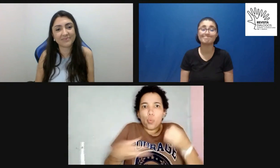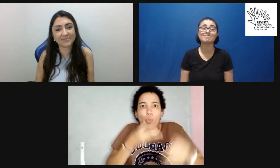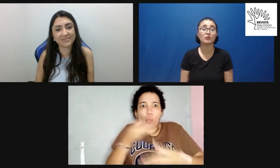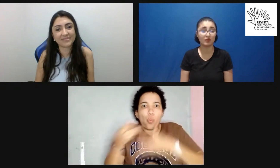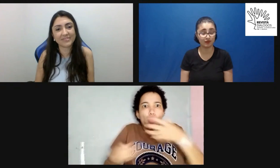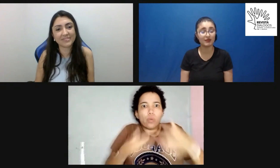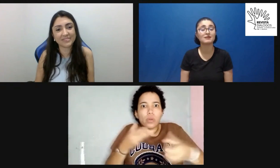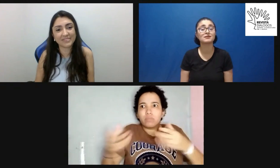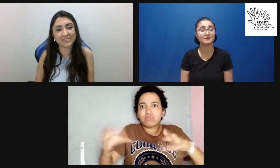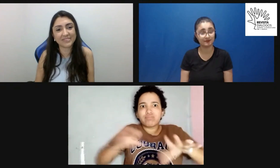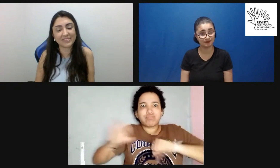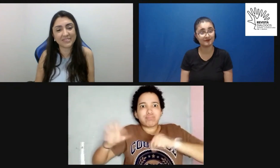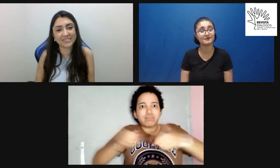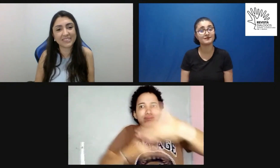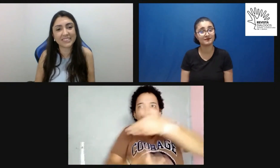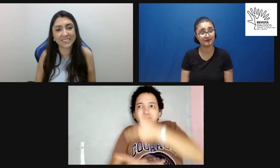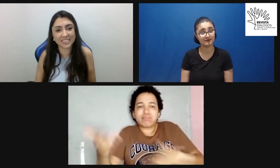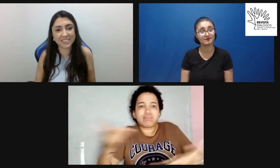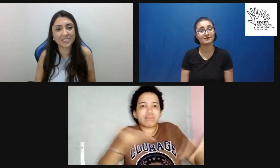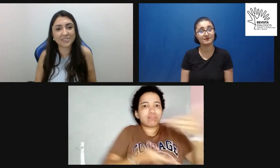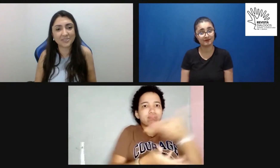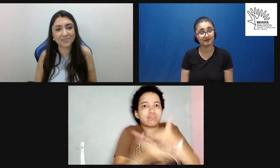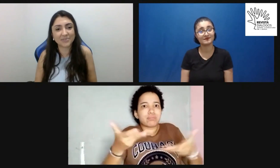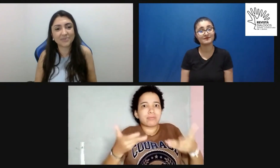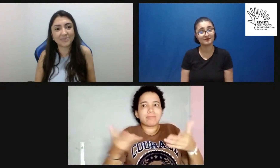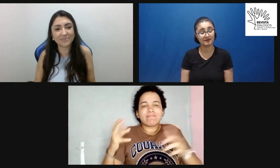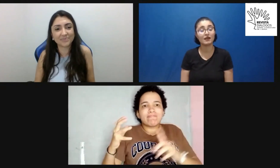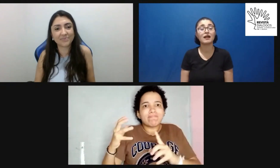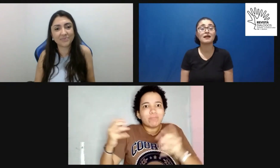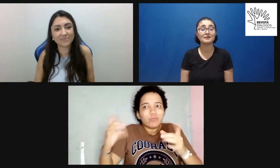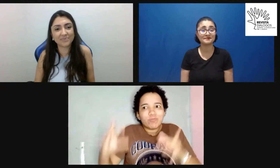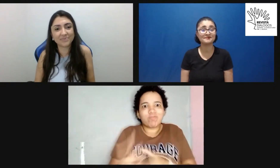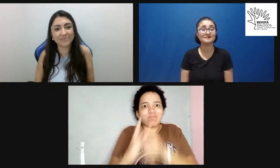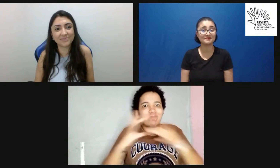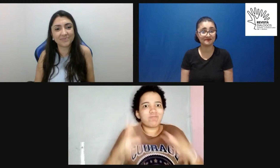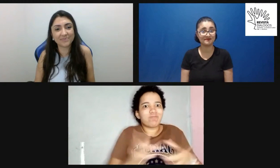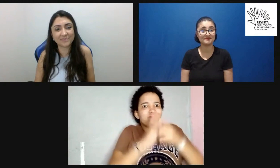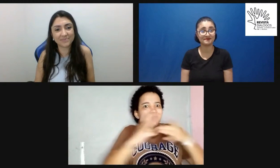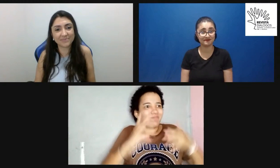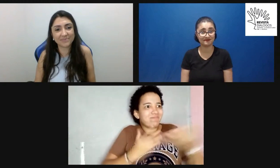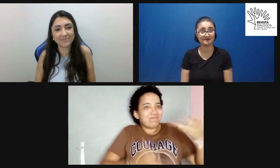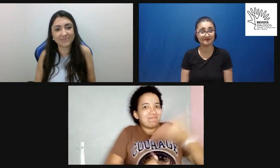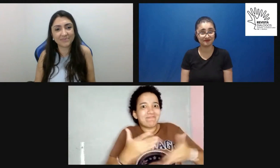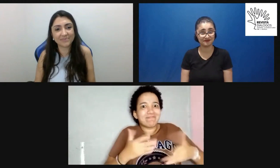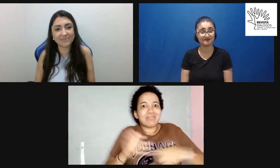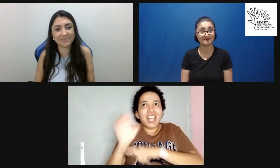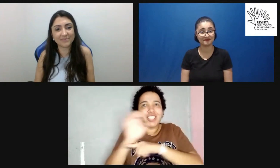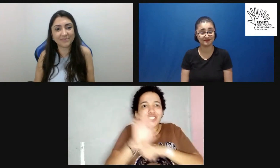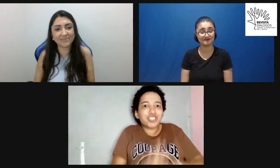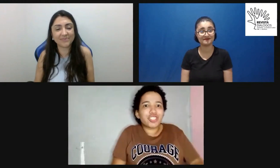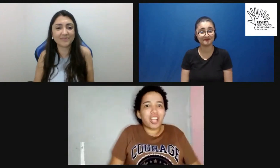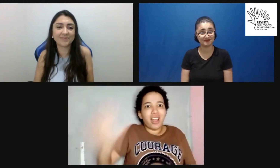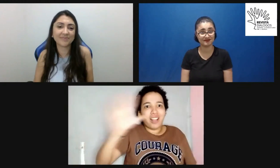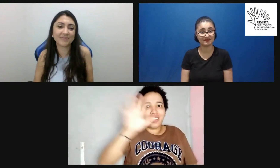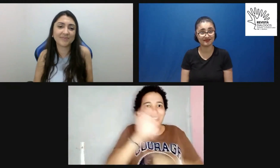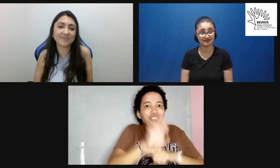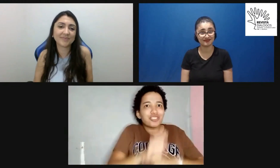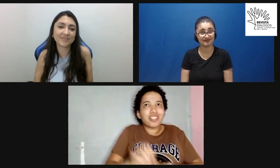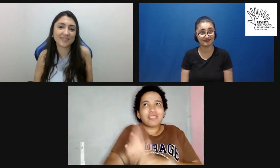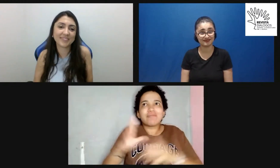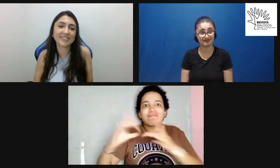surjam novos palhaços para que possamos interagir mais, trocar experiências, nos